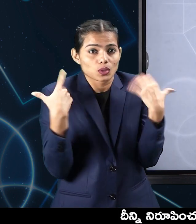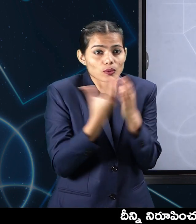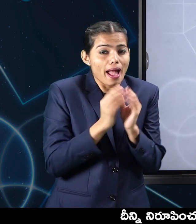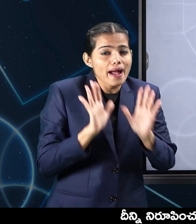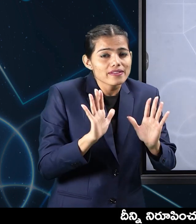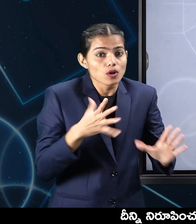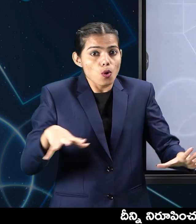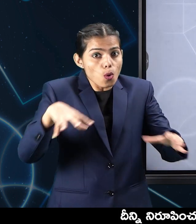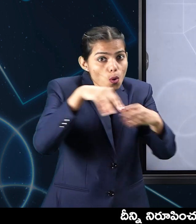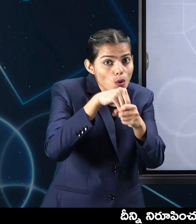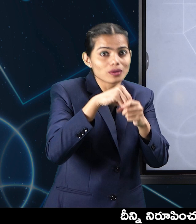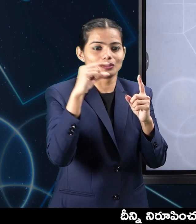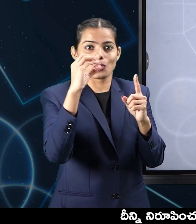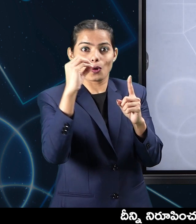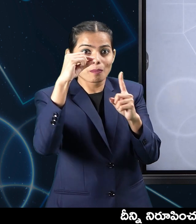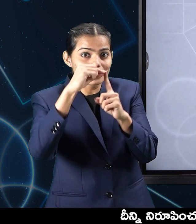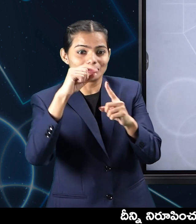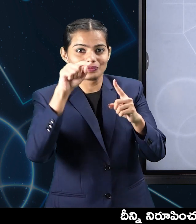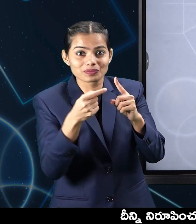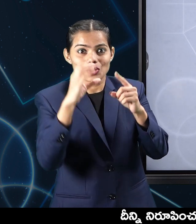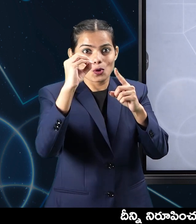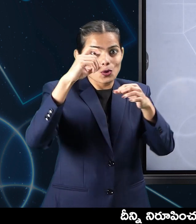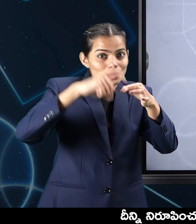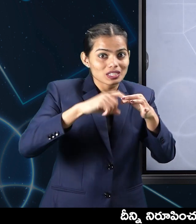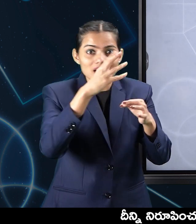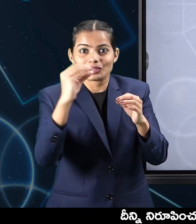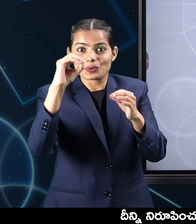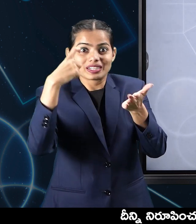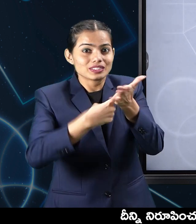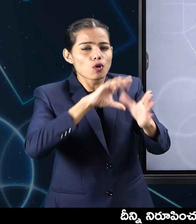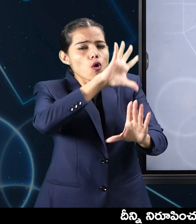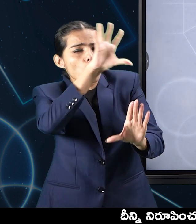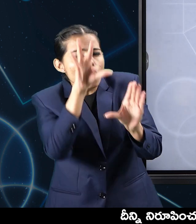మనం OP, OQ మరియు QRలలో చేరాలి.